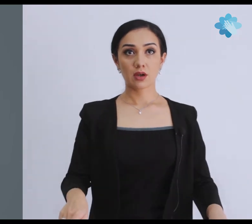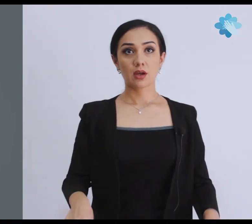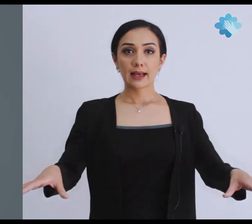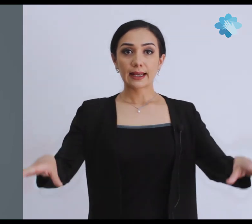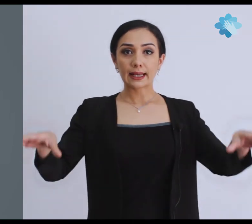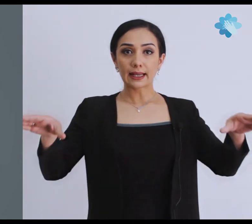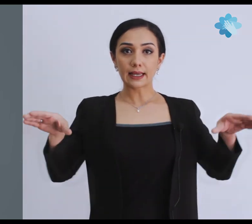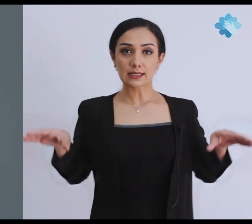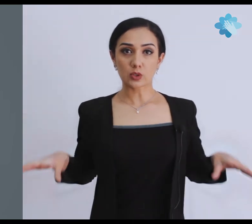кресло